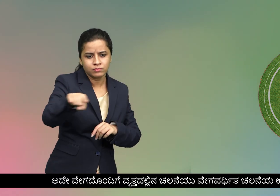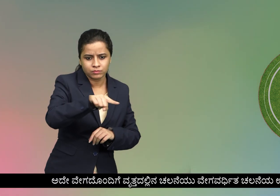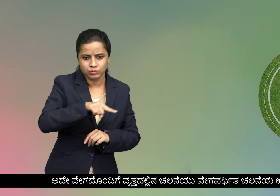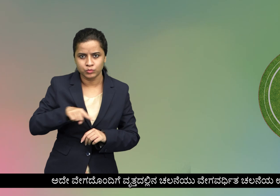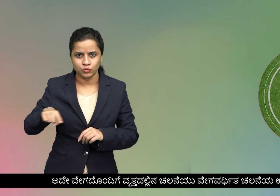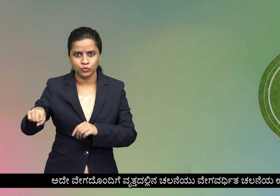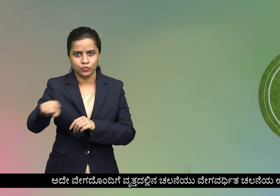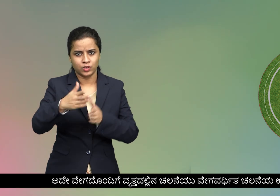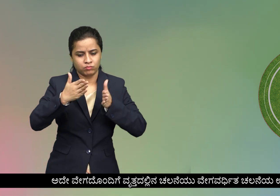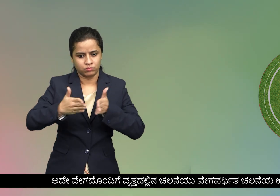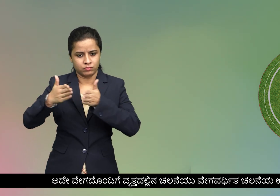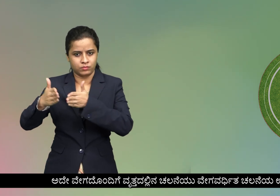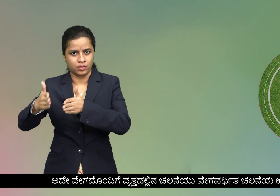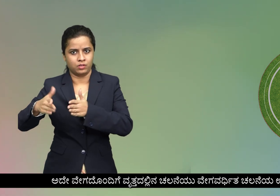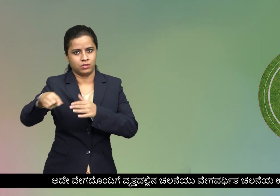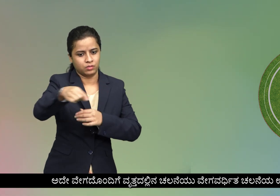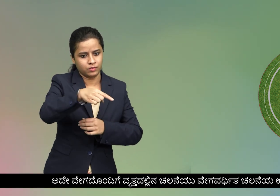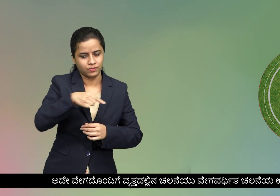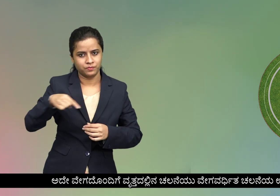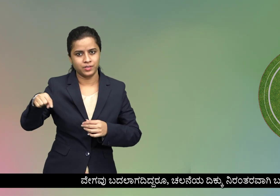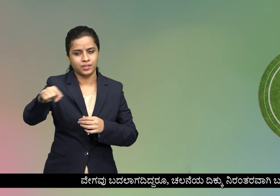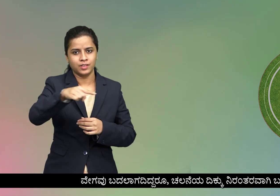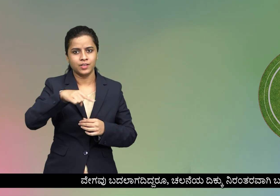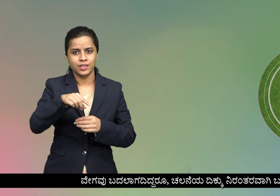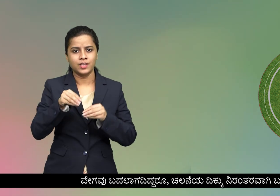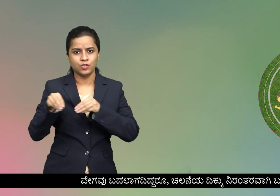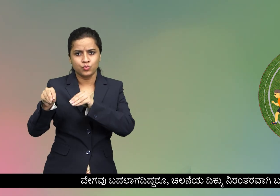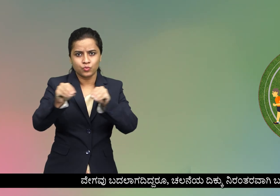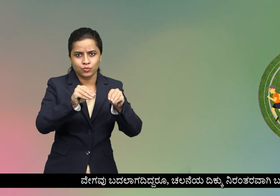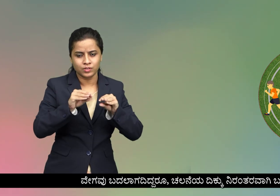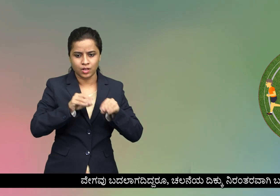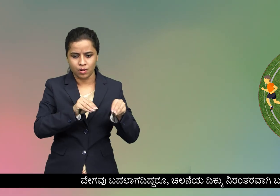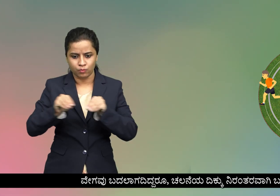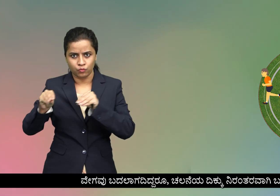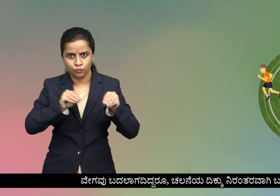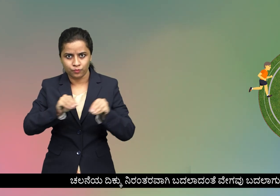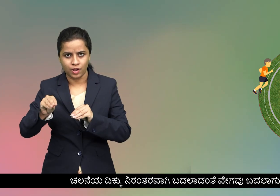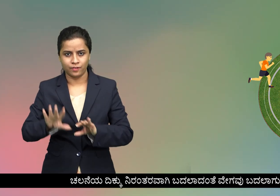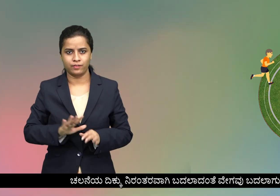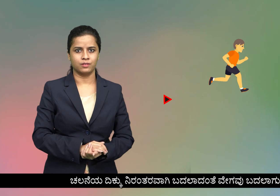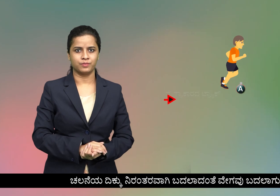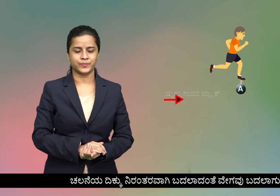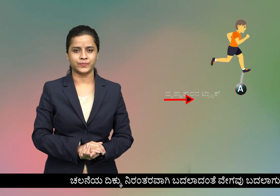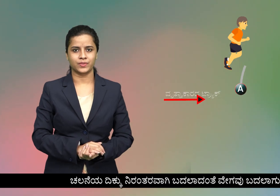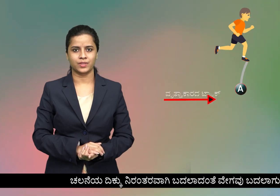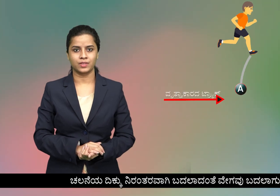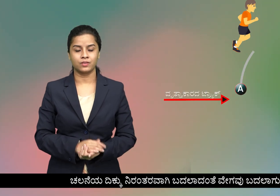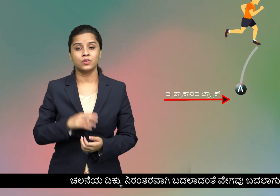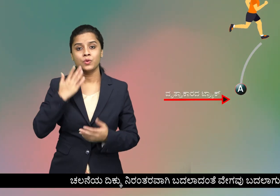ಅದೇ ವೇಗದೊಂದಿಗೆ ವೃತ್ತದಲ್ಲಿ ಚಲನೆಯು ವೇಗವರ್ಧಿತ ಚಲನೆಯ ಉದಾಹರಣೆಯಾಗಿದೆ. ವೇಗವು ಬದಲಾಗದಿದ್ದರೂ ಚಲನೆಯ